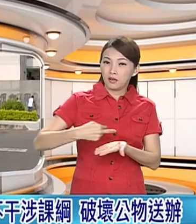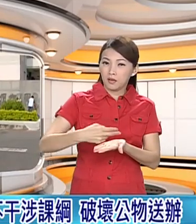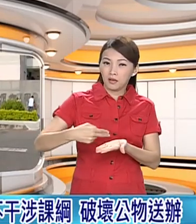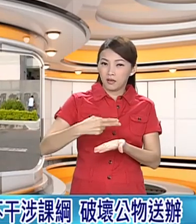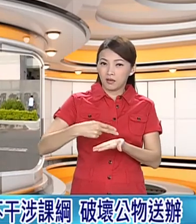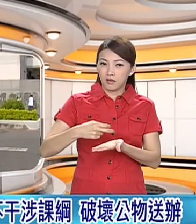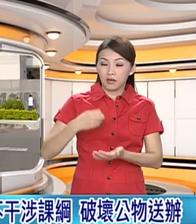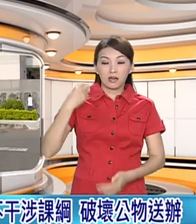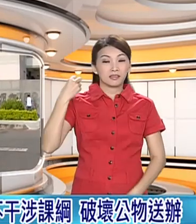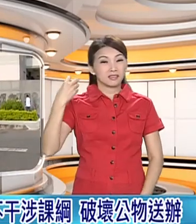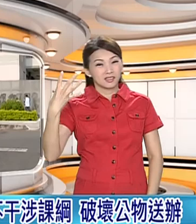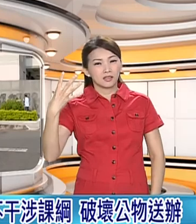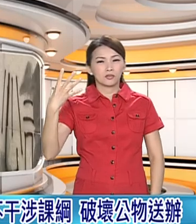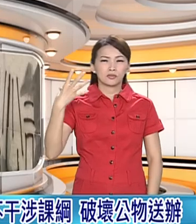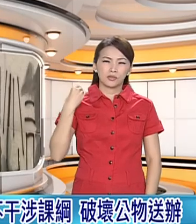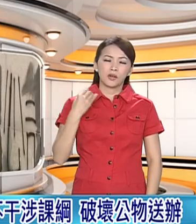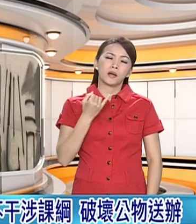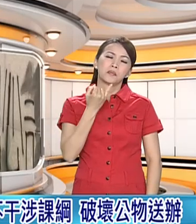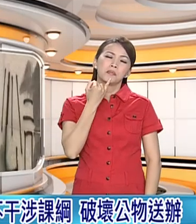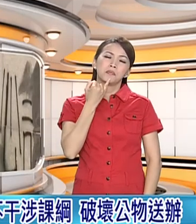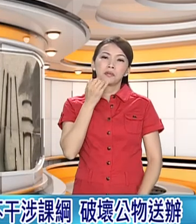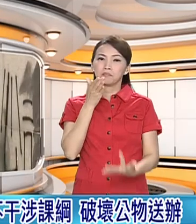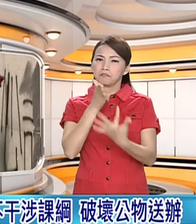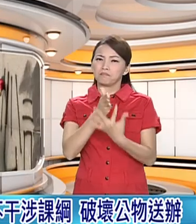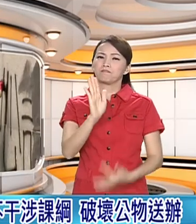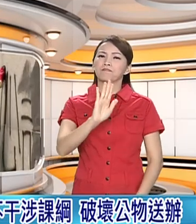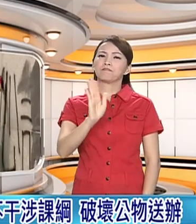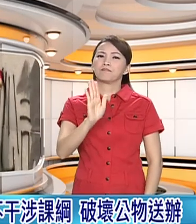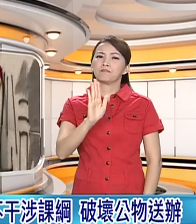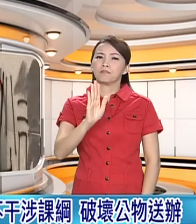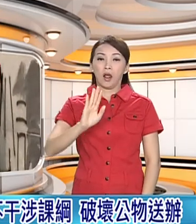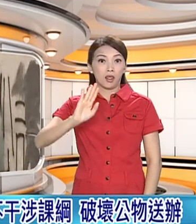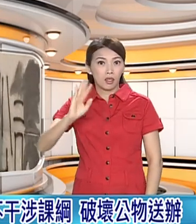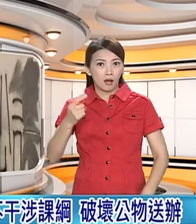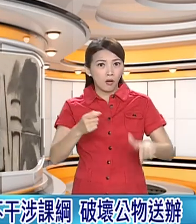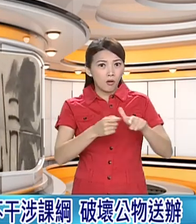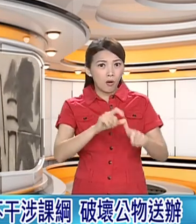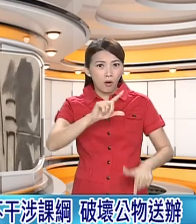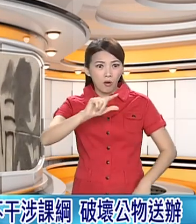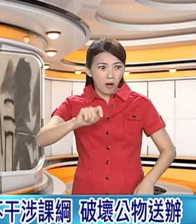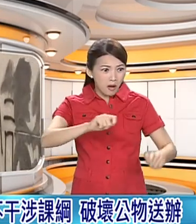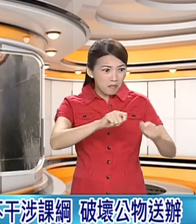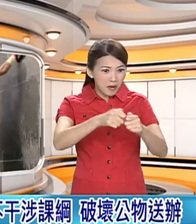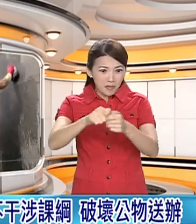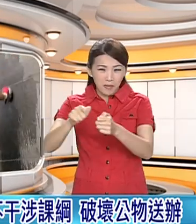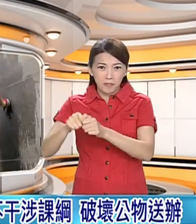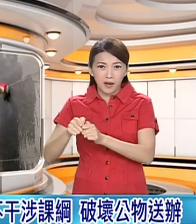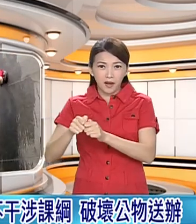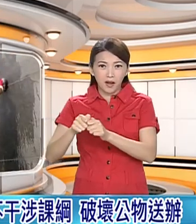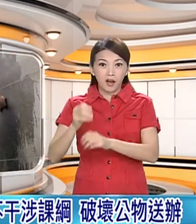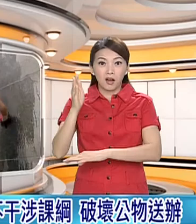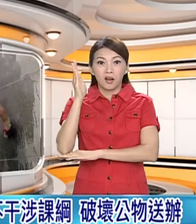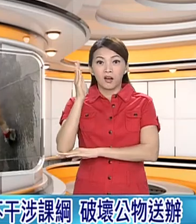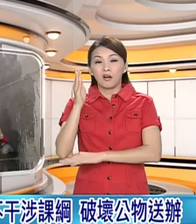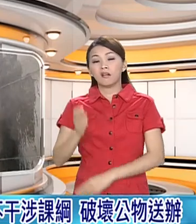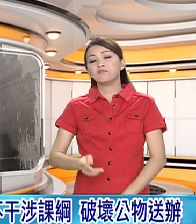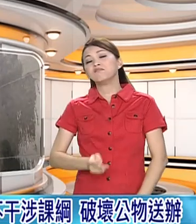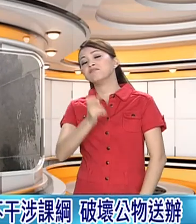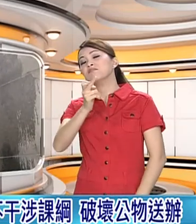不会干涉新旧课纲并行，但是破坏公务、侮辱公署一定